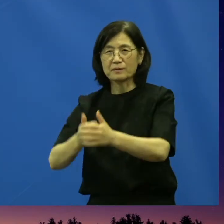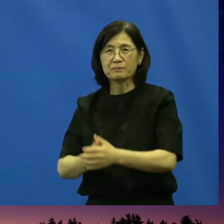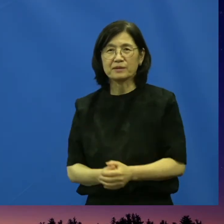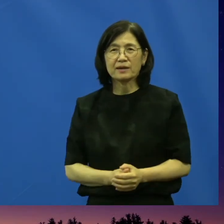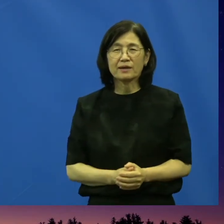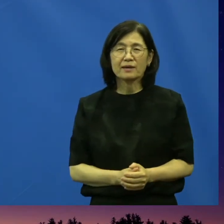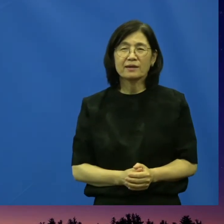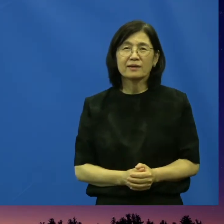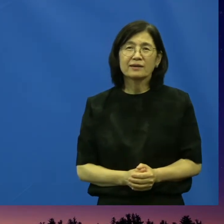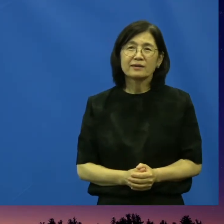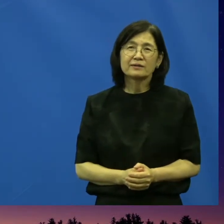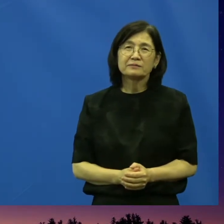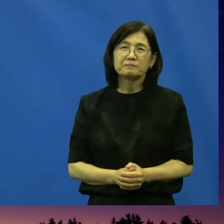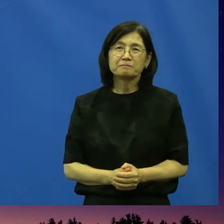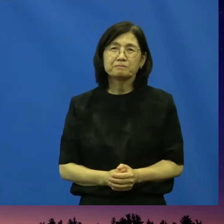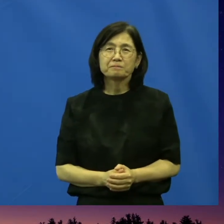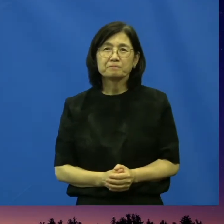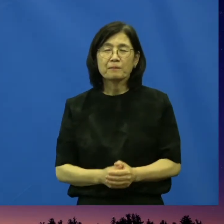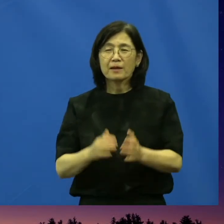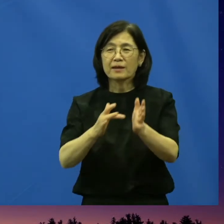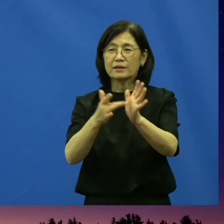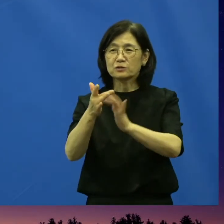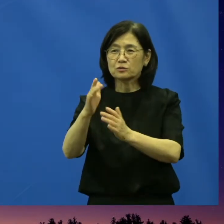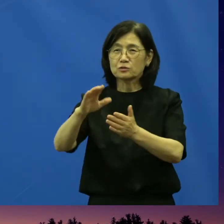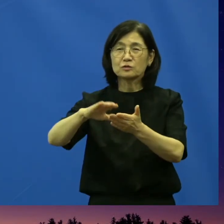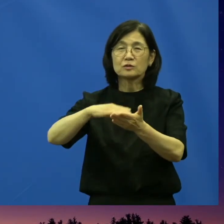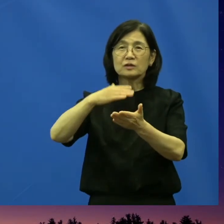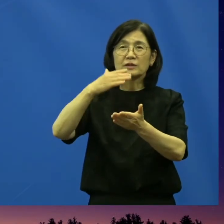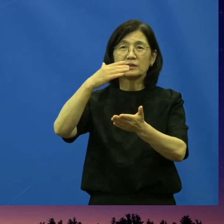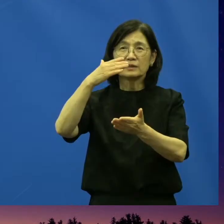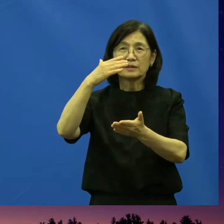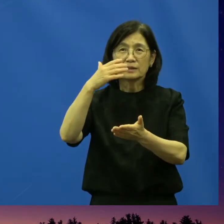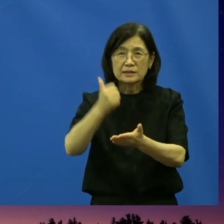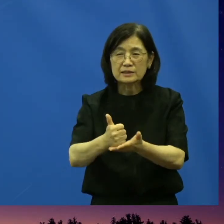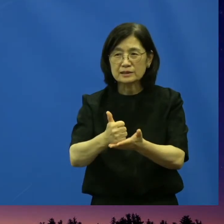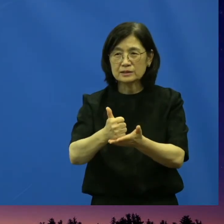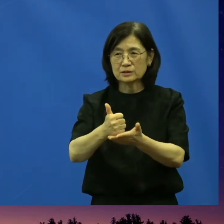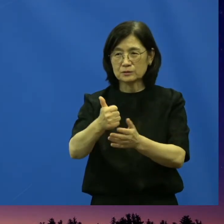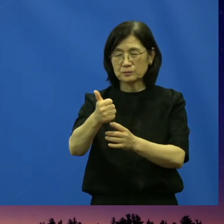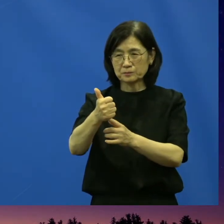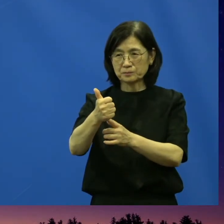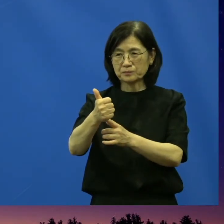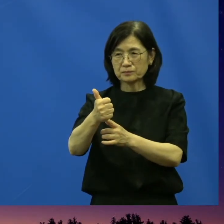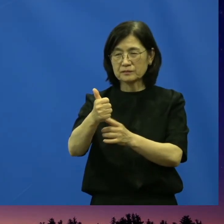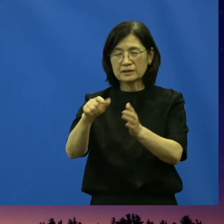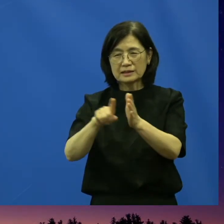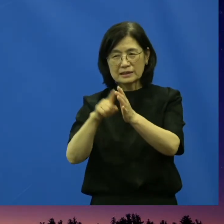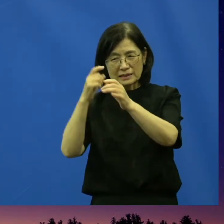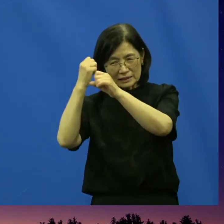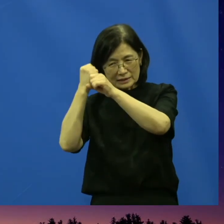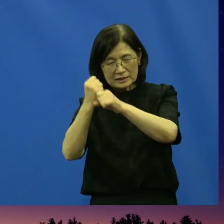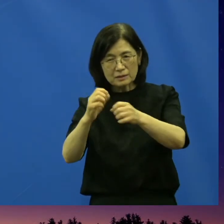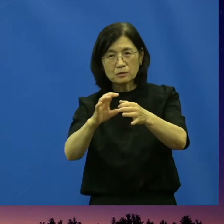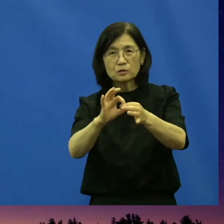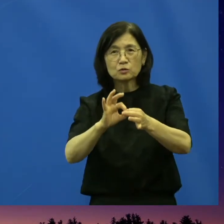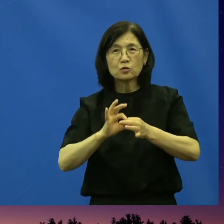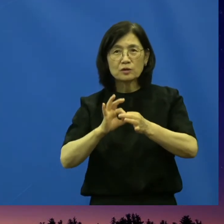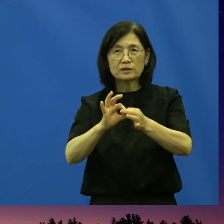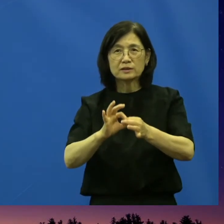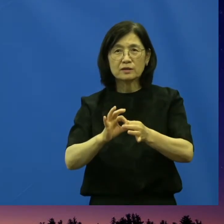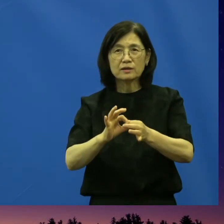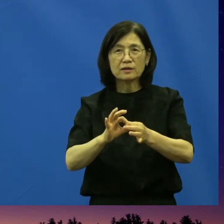거예요. 그분이 답이십니다. 주님 앞에 나가시고 그 주님 안에서 참된 안정과